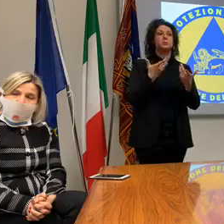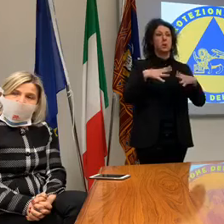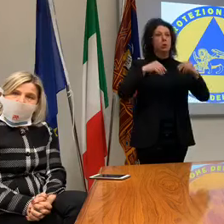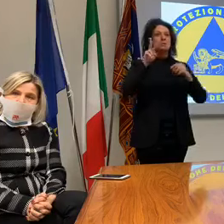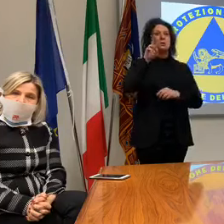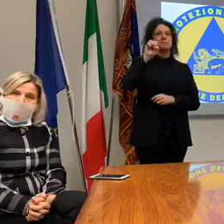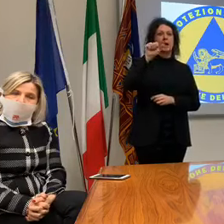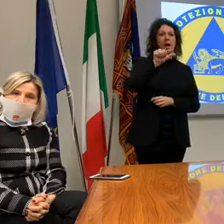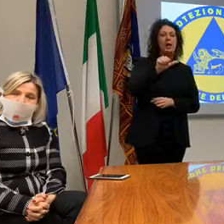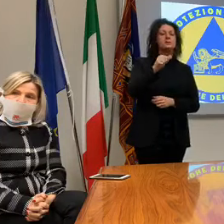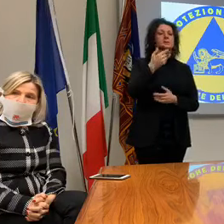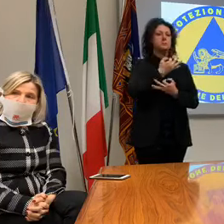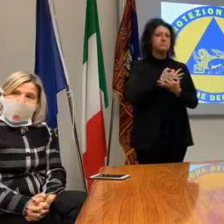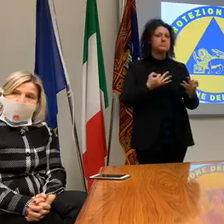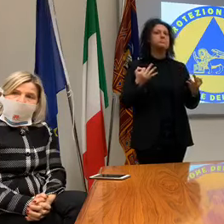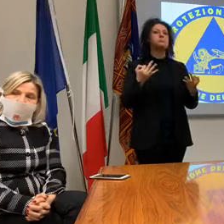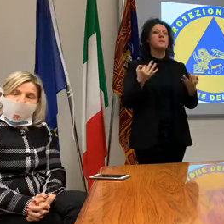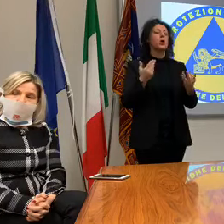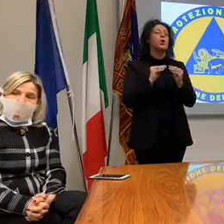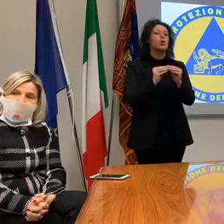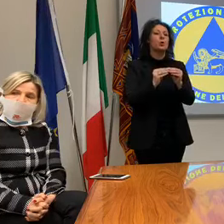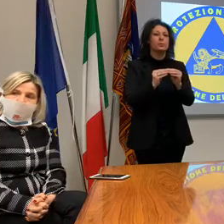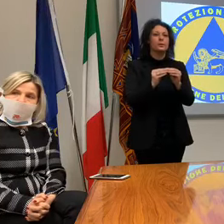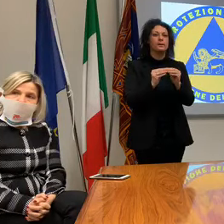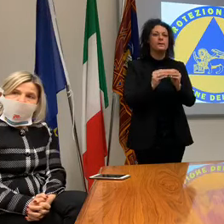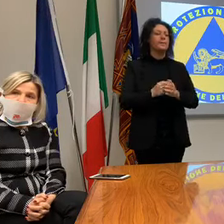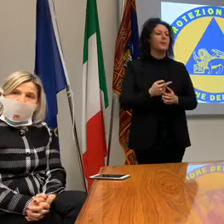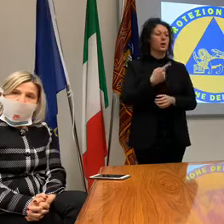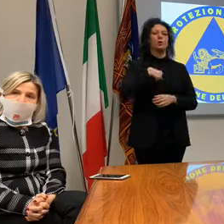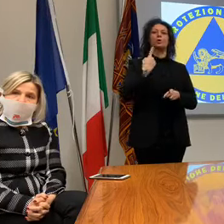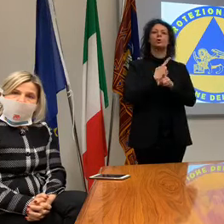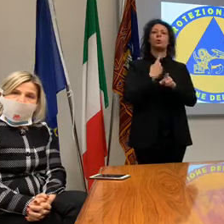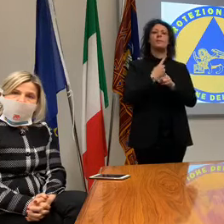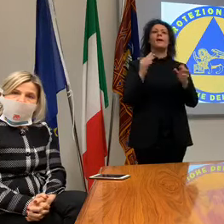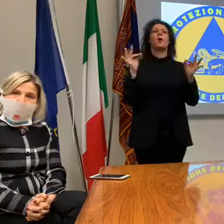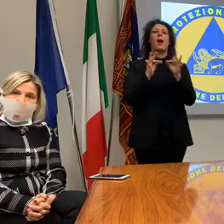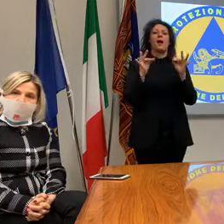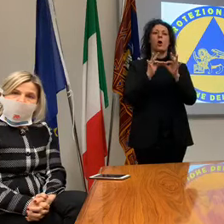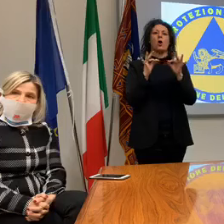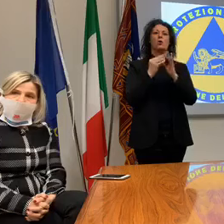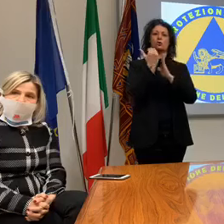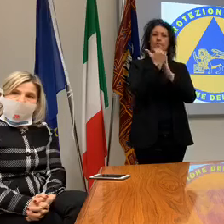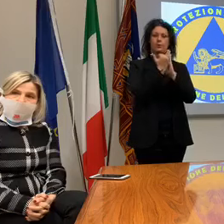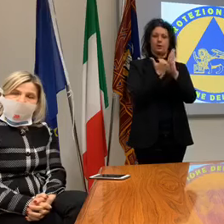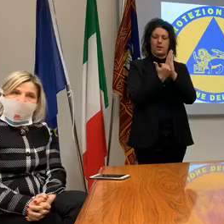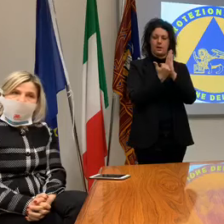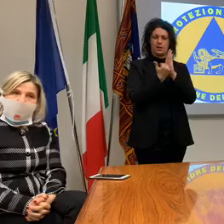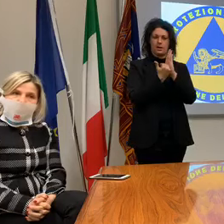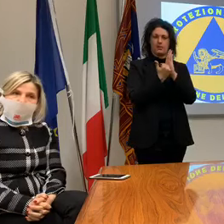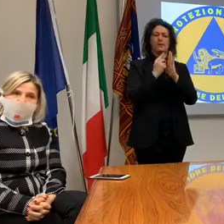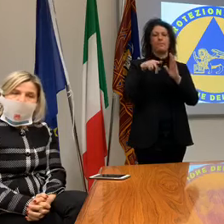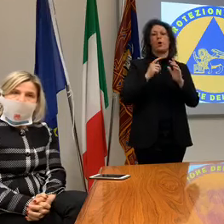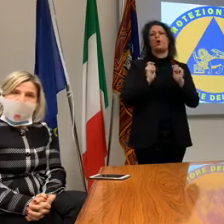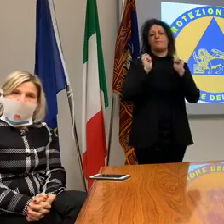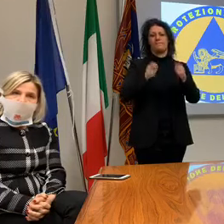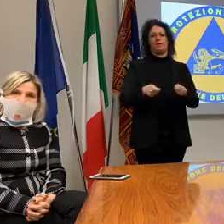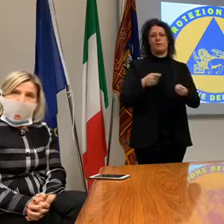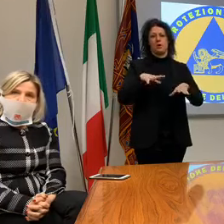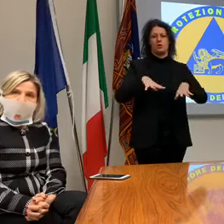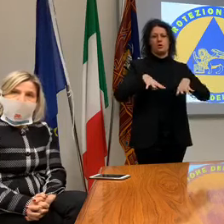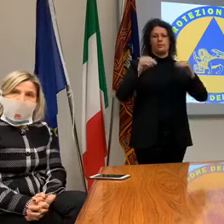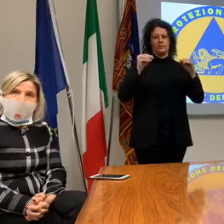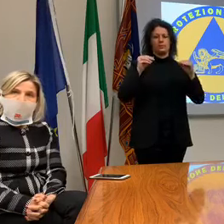quali saranno... Si firmerà l'accordo di programma, e quindi in azienda ospedaliera, e poi si parte. Il dottor Flor si è già attivato